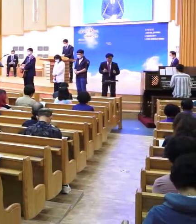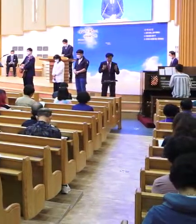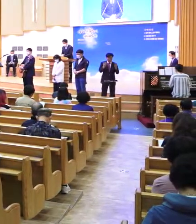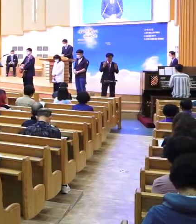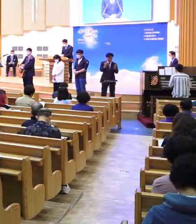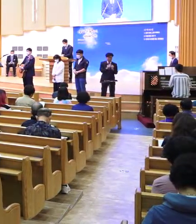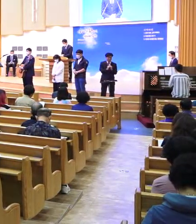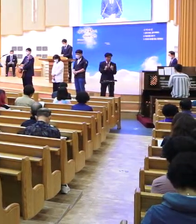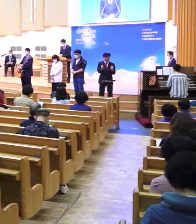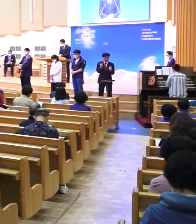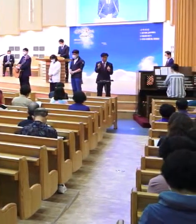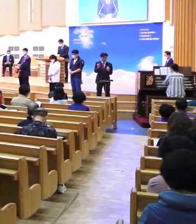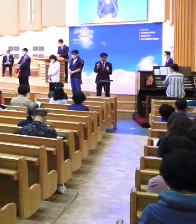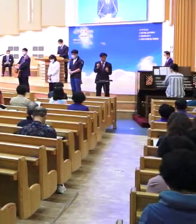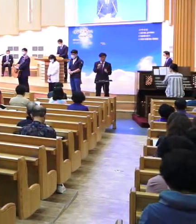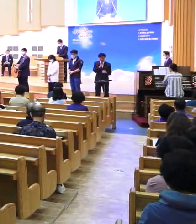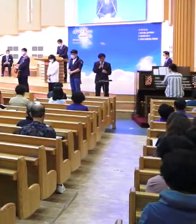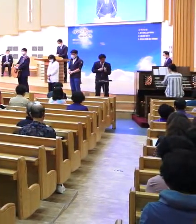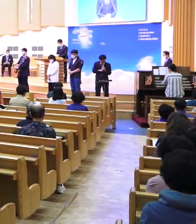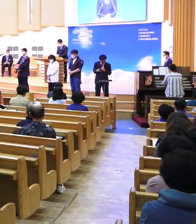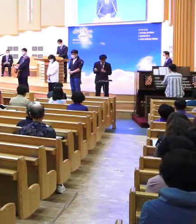예배할지니라. 아멘.